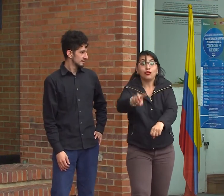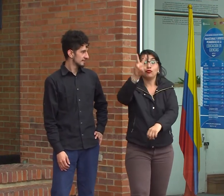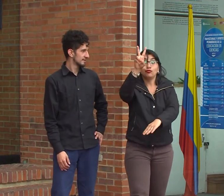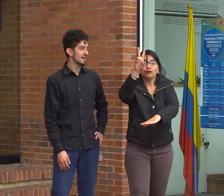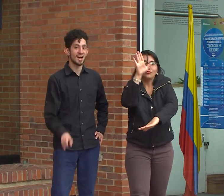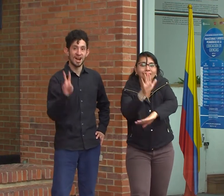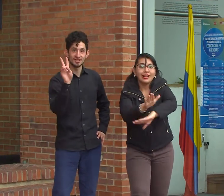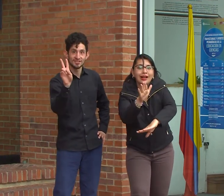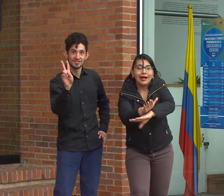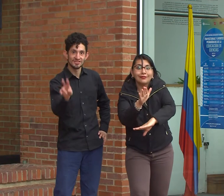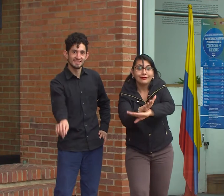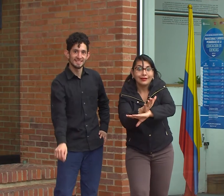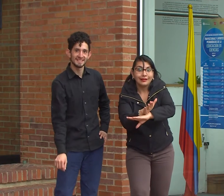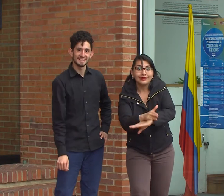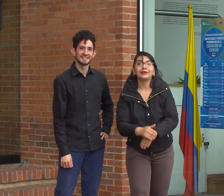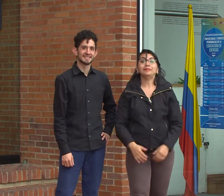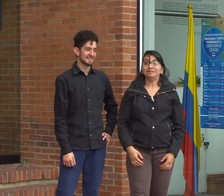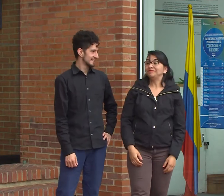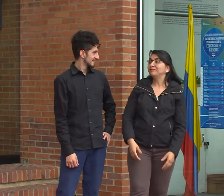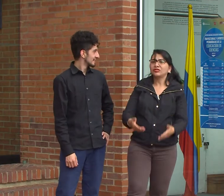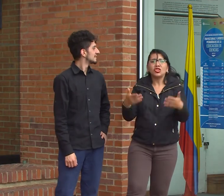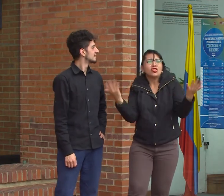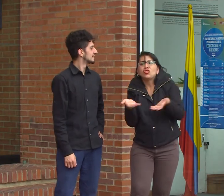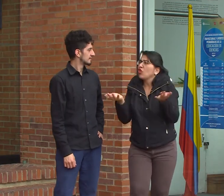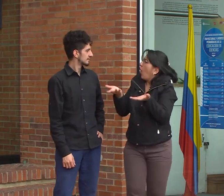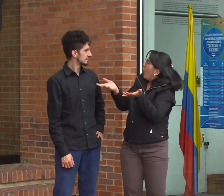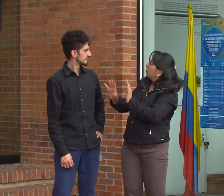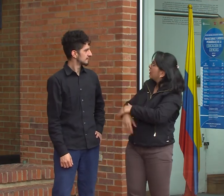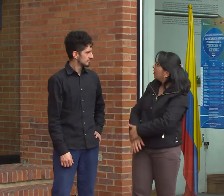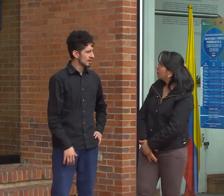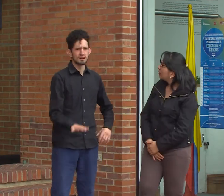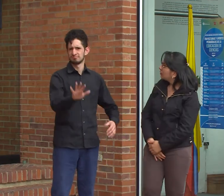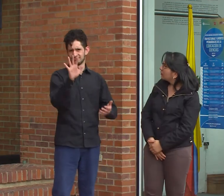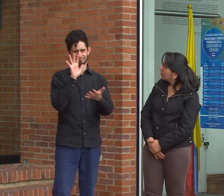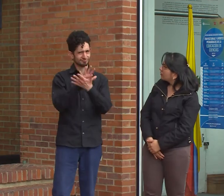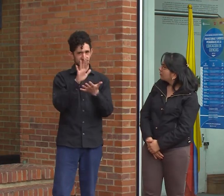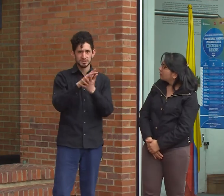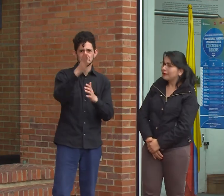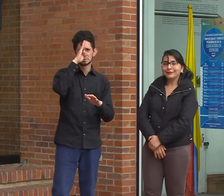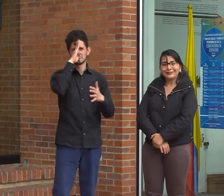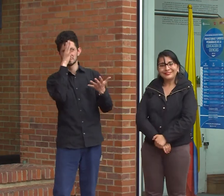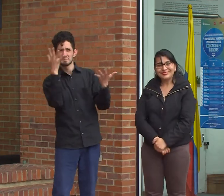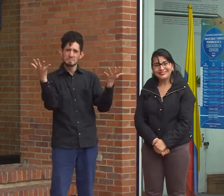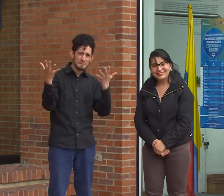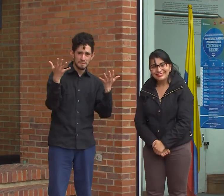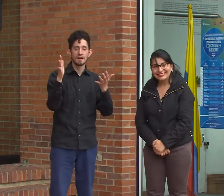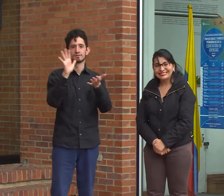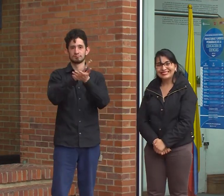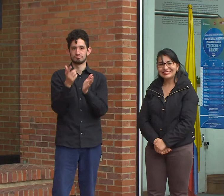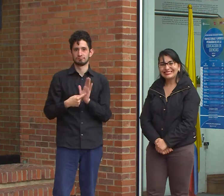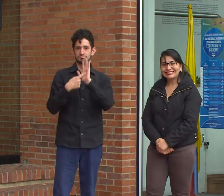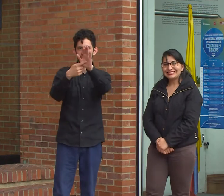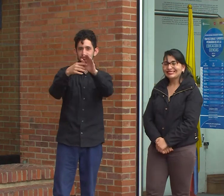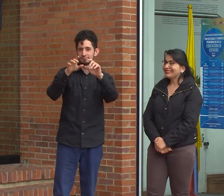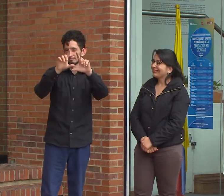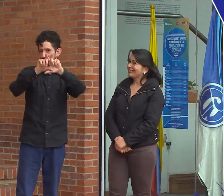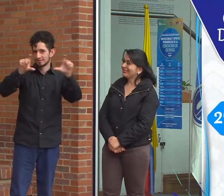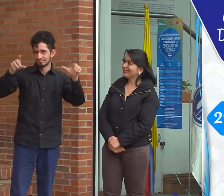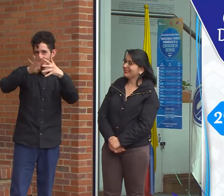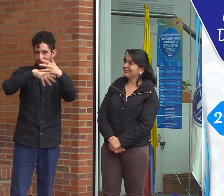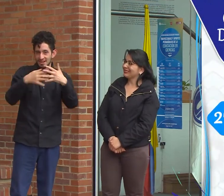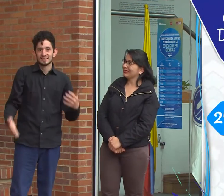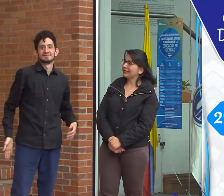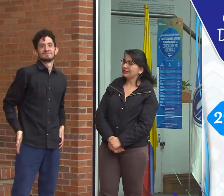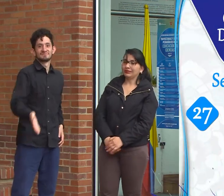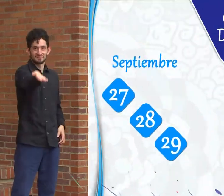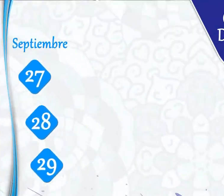¿A qué horas? A las 2 de la tarde. ¿Dónde? ¿Dónde es? Tranquilo, si tienen alguna duda, les vamos a